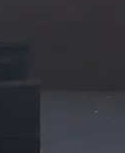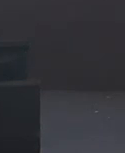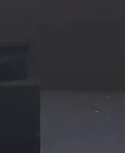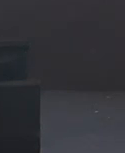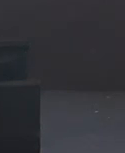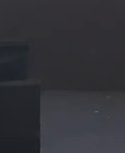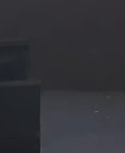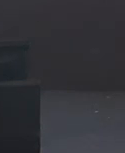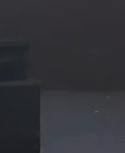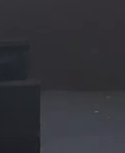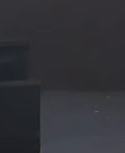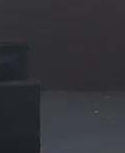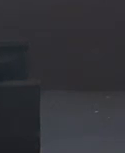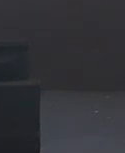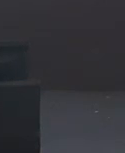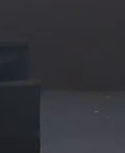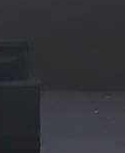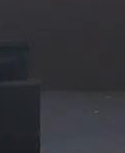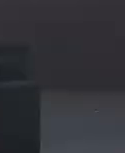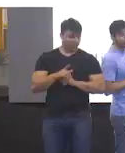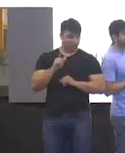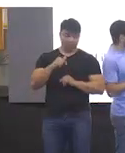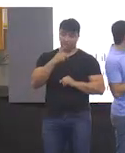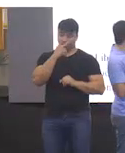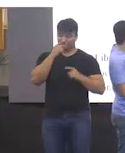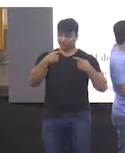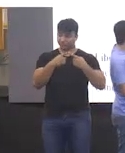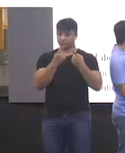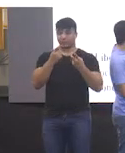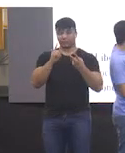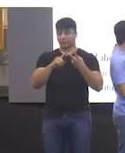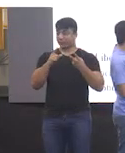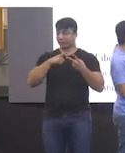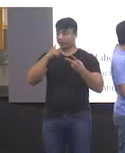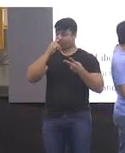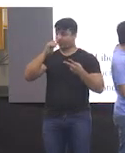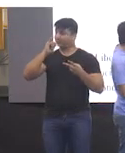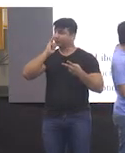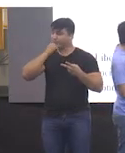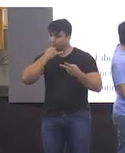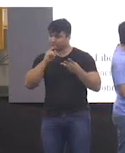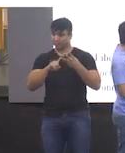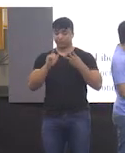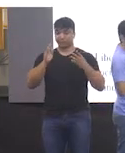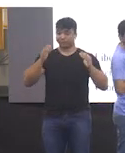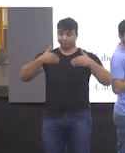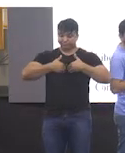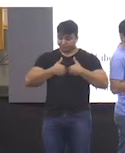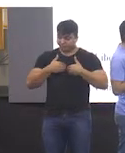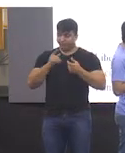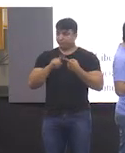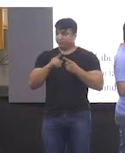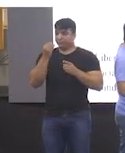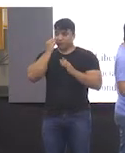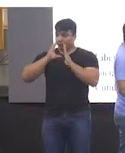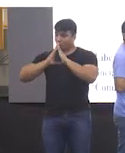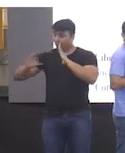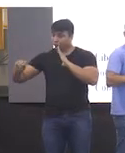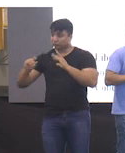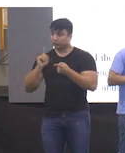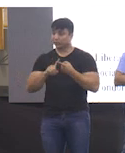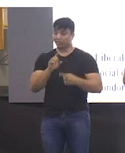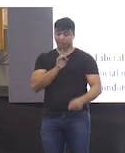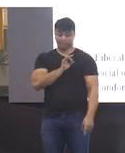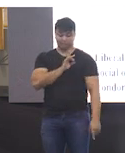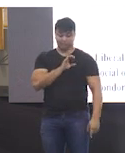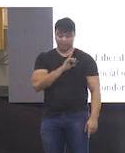Além do mal do século, que envolve, como eu disse, pessimismo, melancolia, tédio e escapismo, tem o